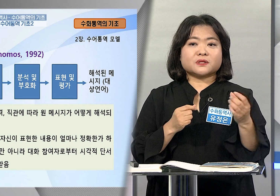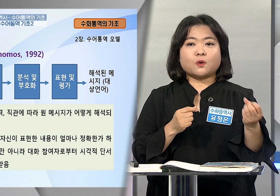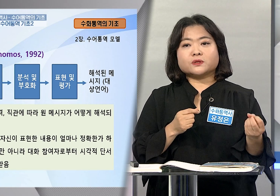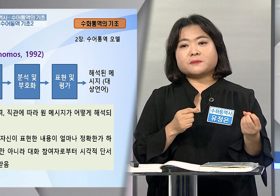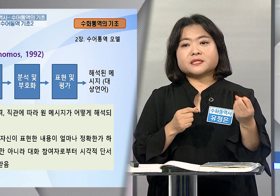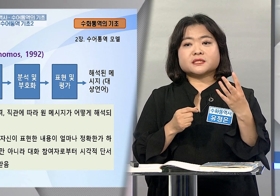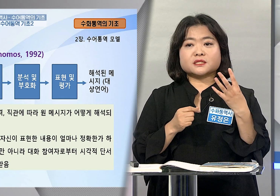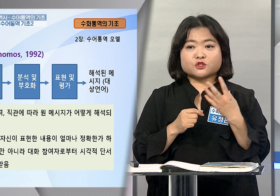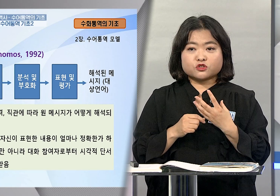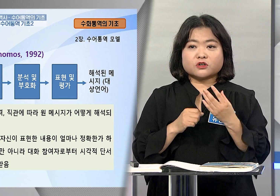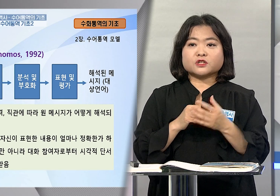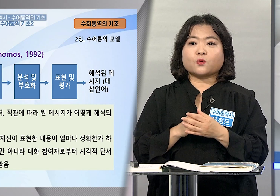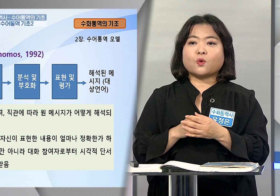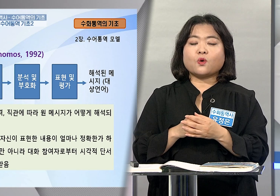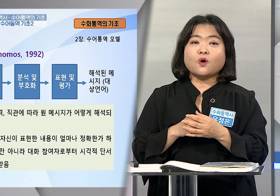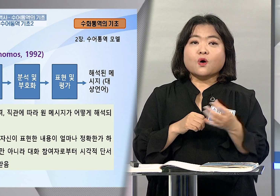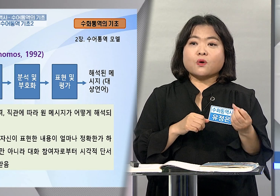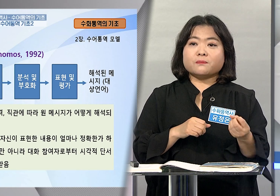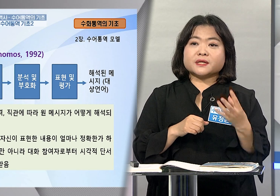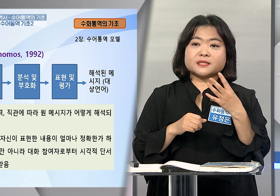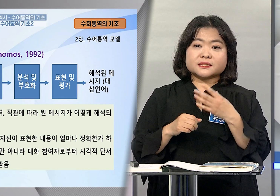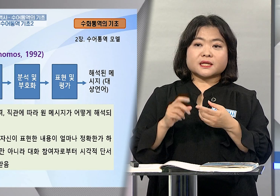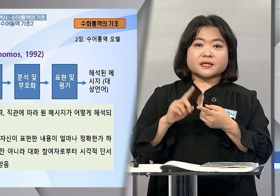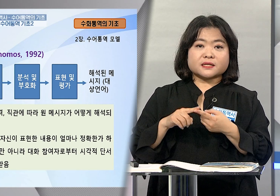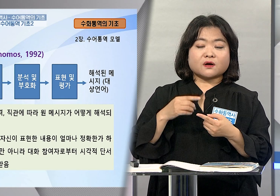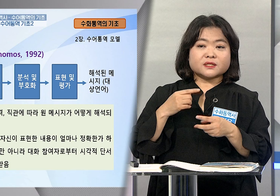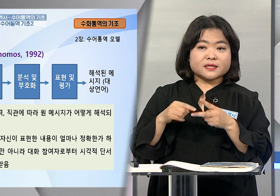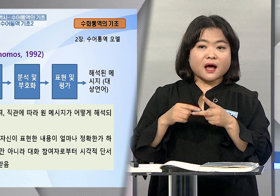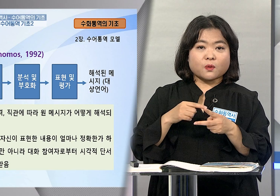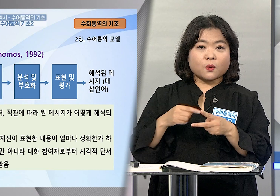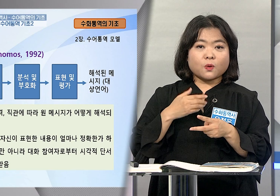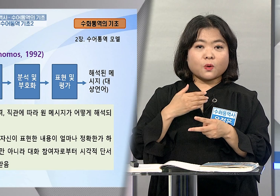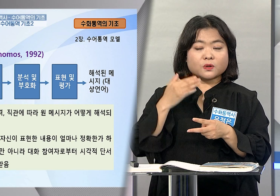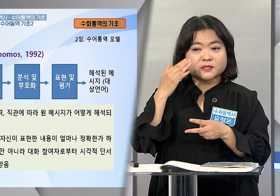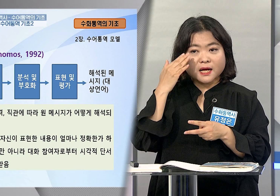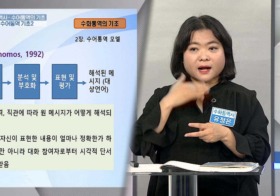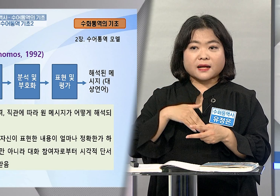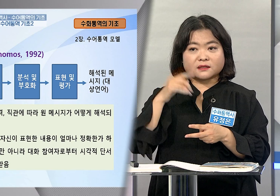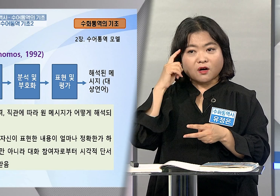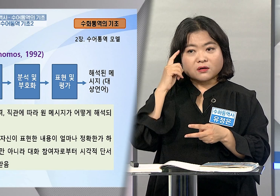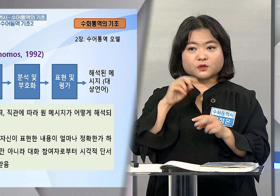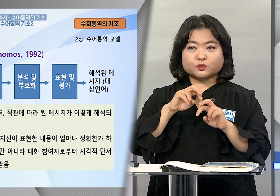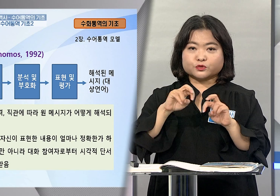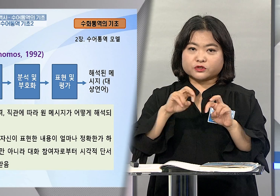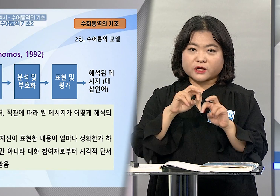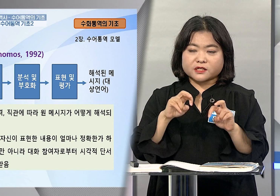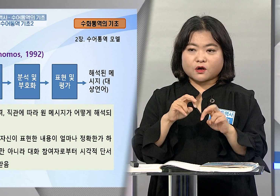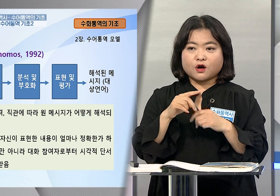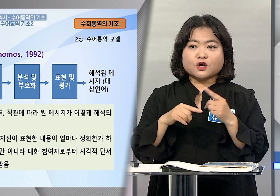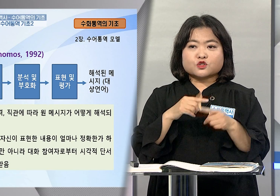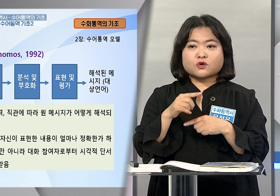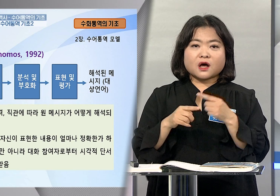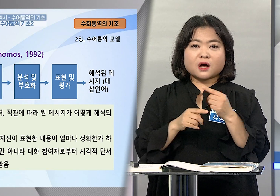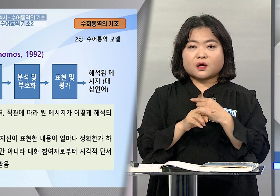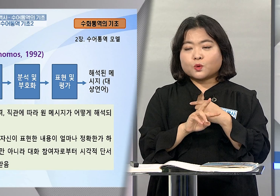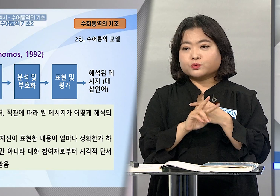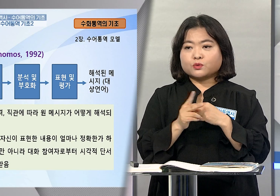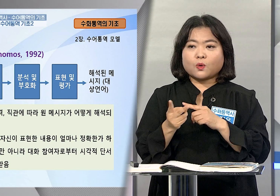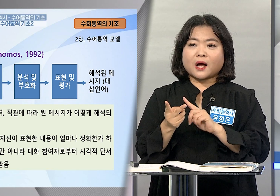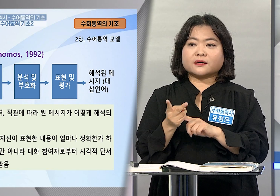원 메시지의 출력이고 원 메시지에 대해서 이해하고 지각하는 거, 그리고 분석해서 수화로 부호화하는